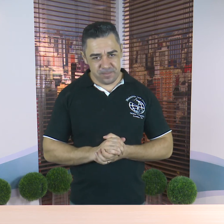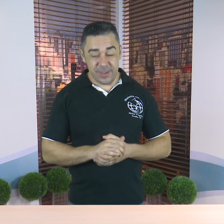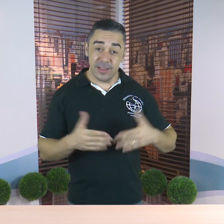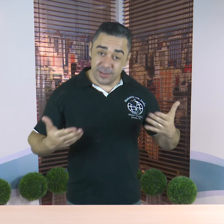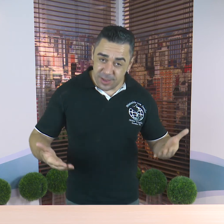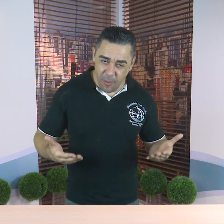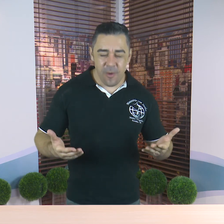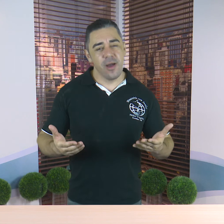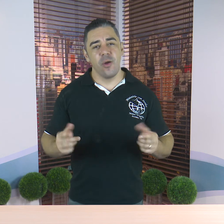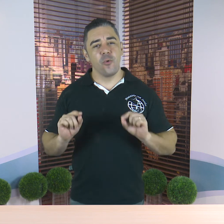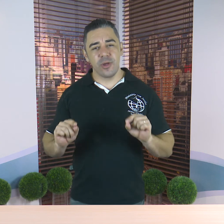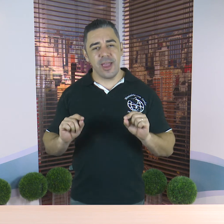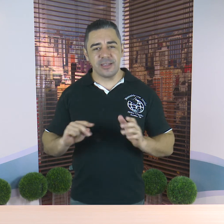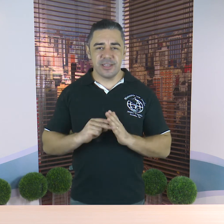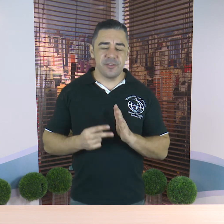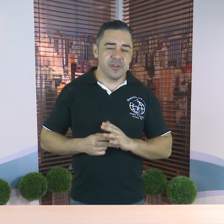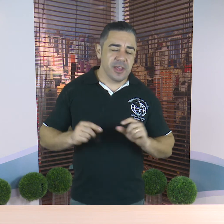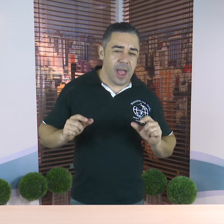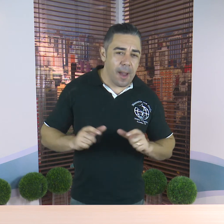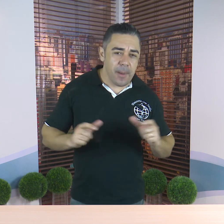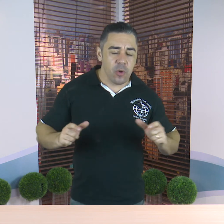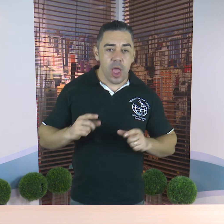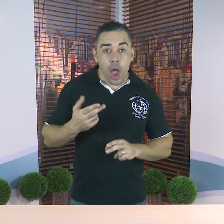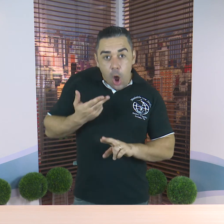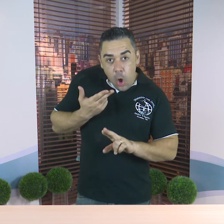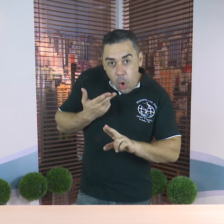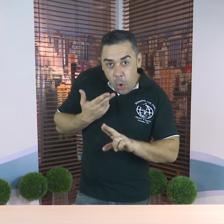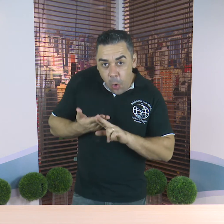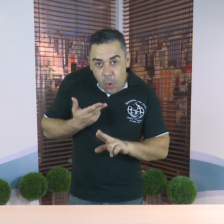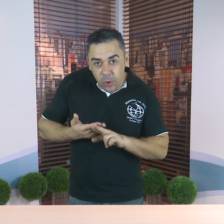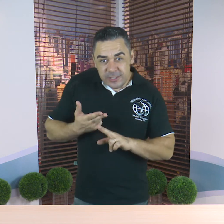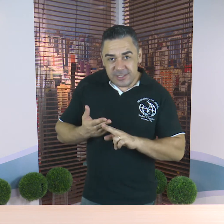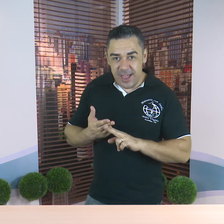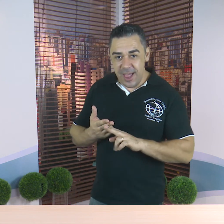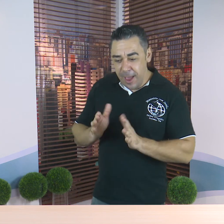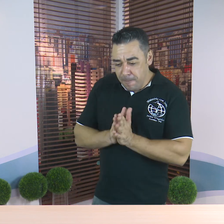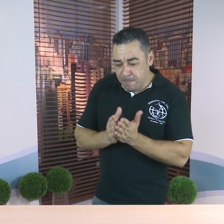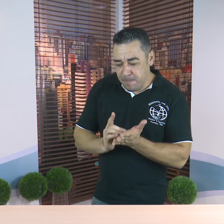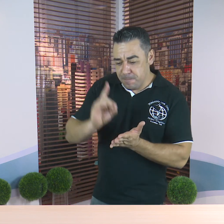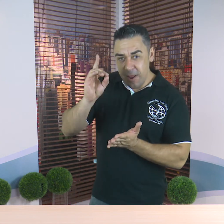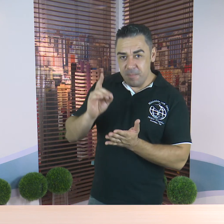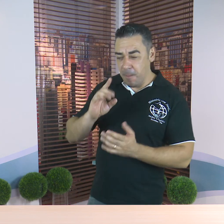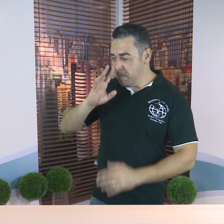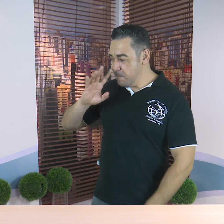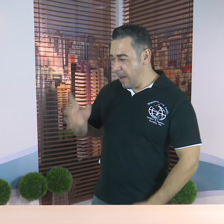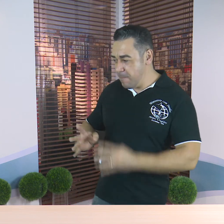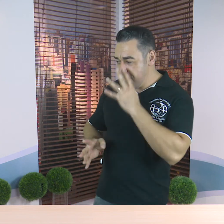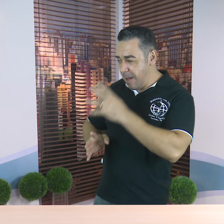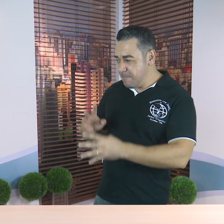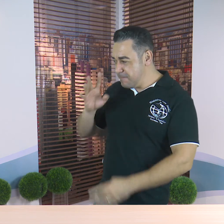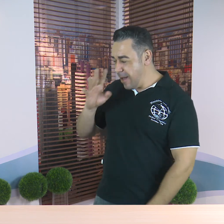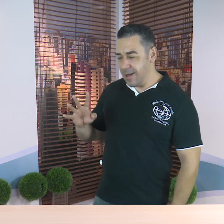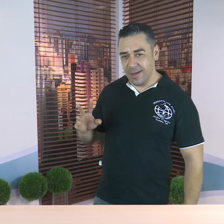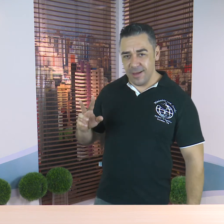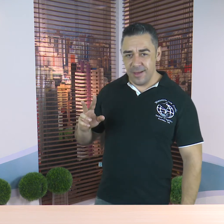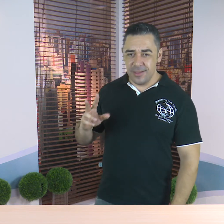vezes, eles usam a palavra de Deus com espantosa naturalidade. São capazes